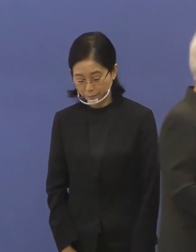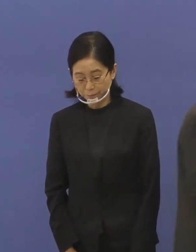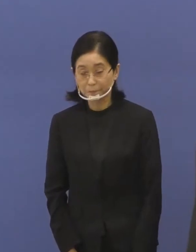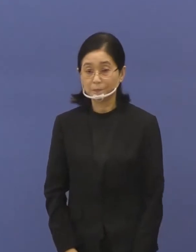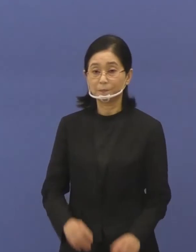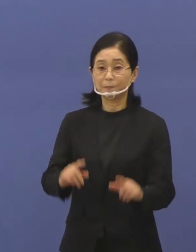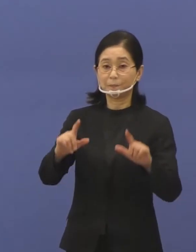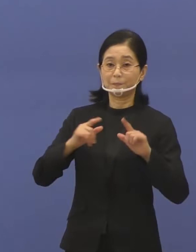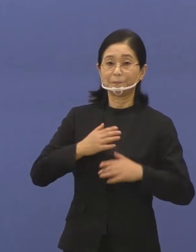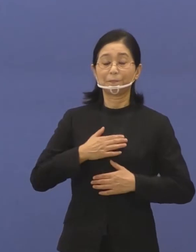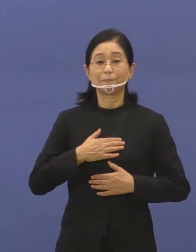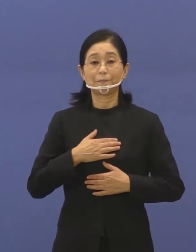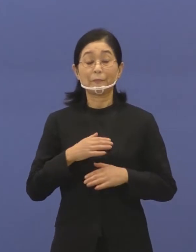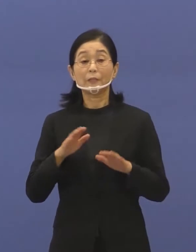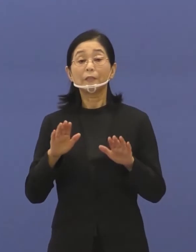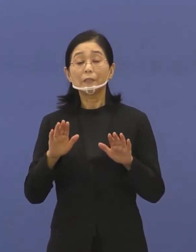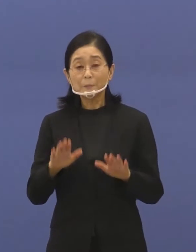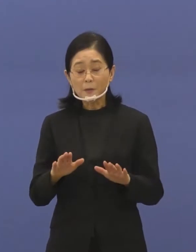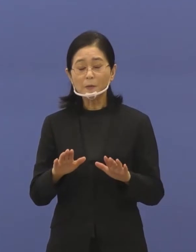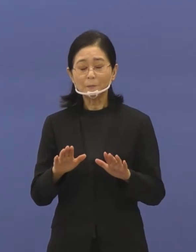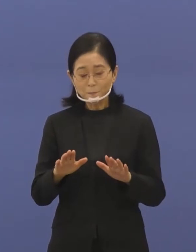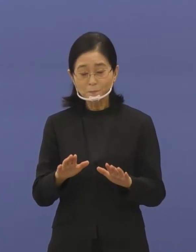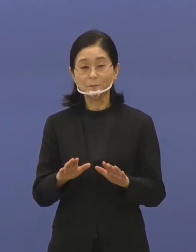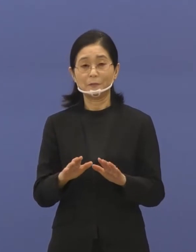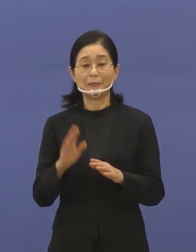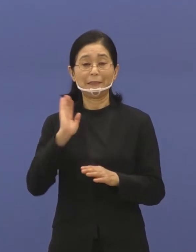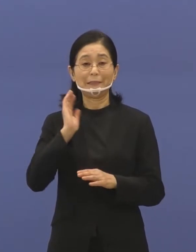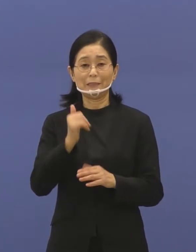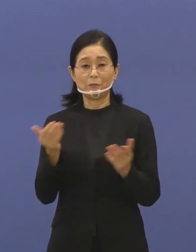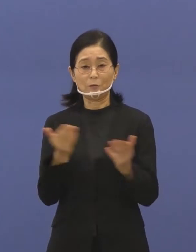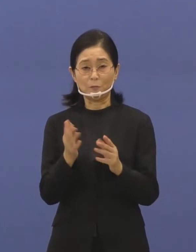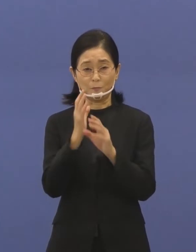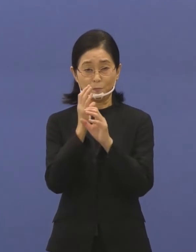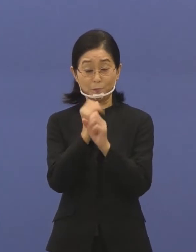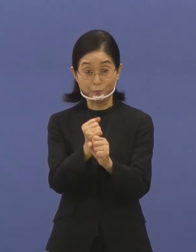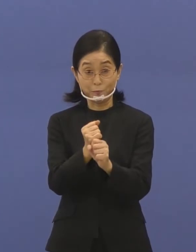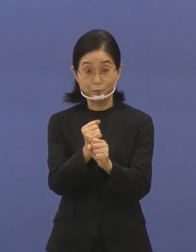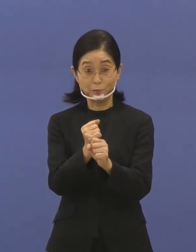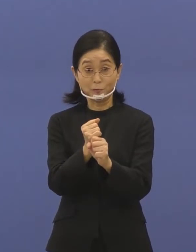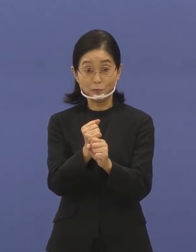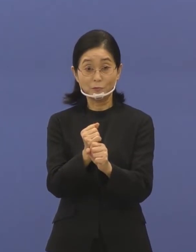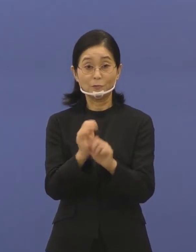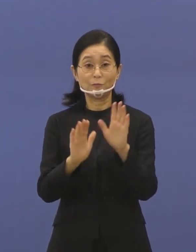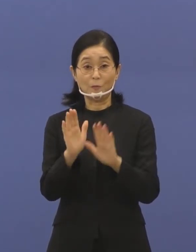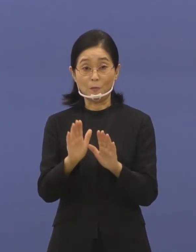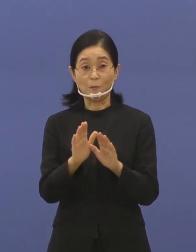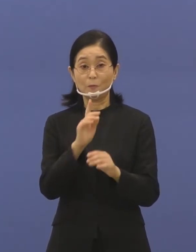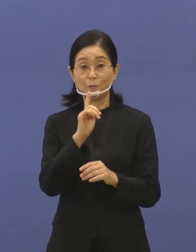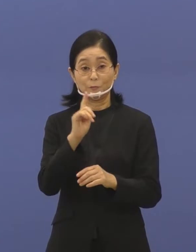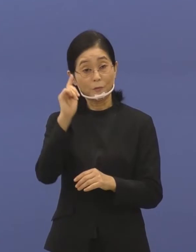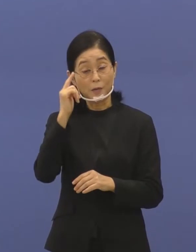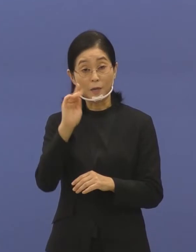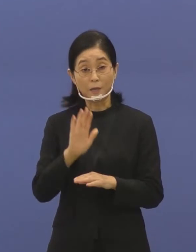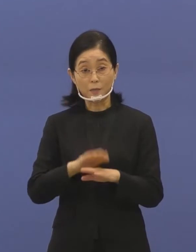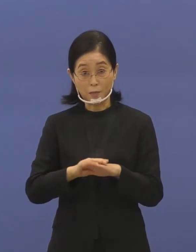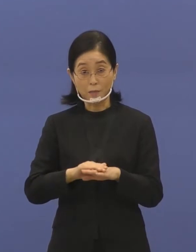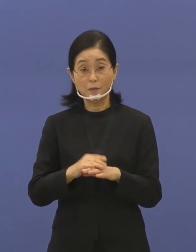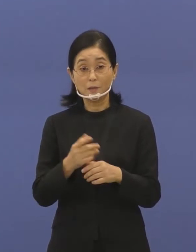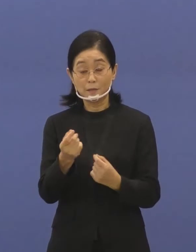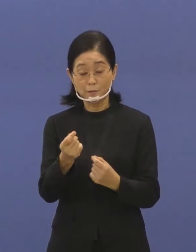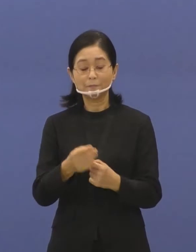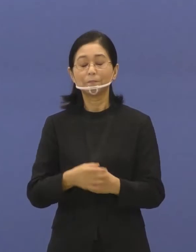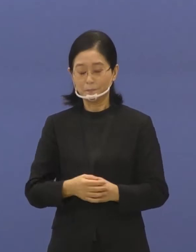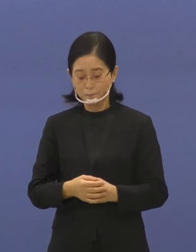ではその知事という職務に専念しているというところで考えているということです、